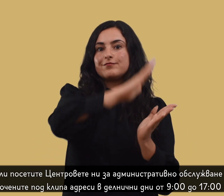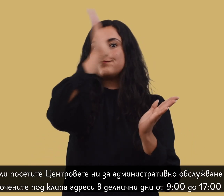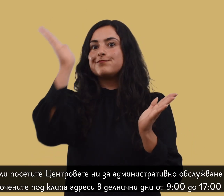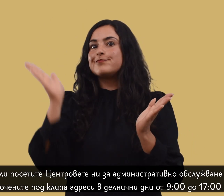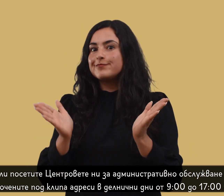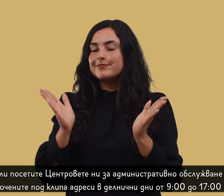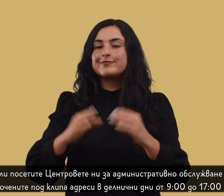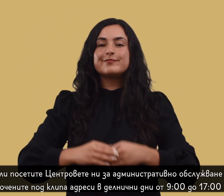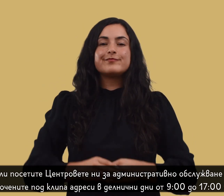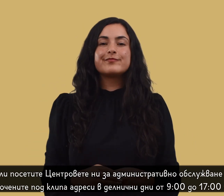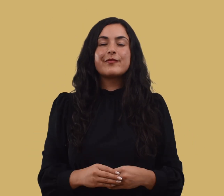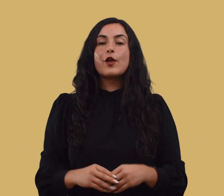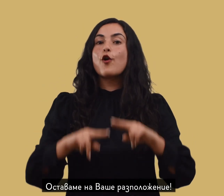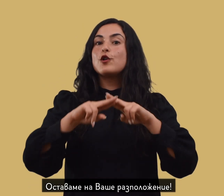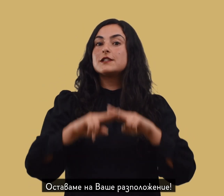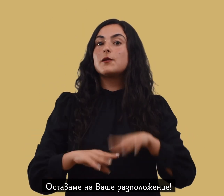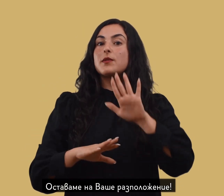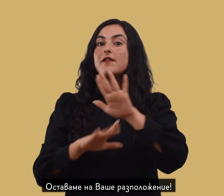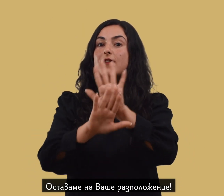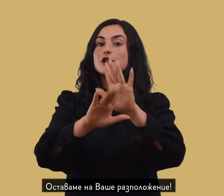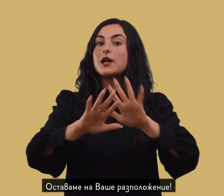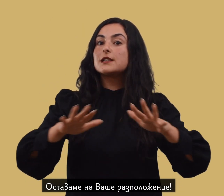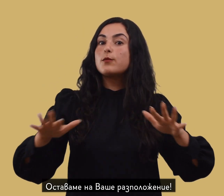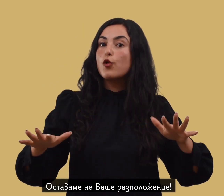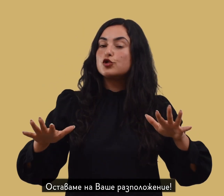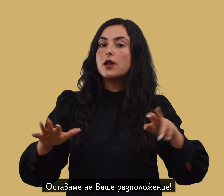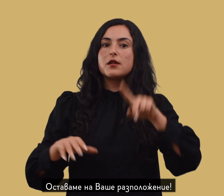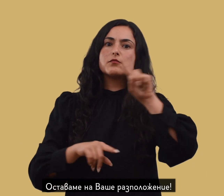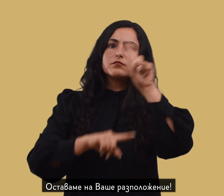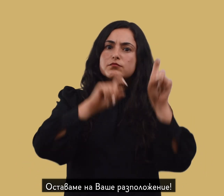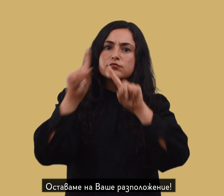часа. Оставаме на ваше разположение.